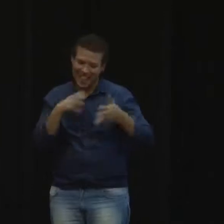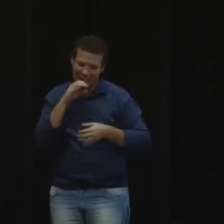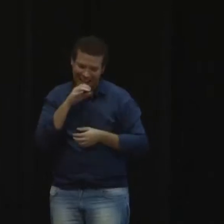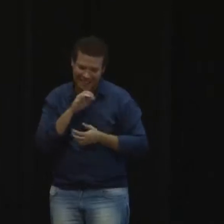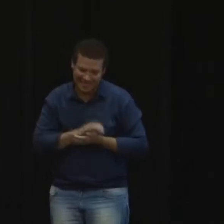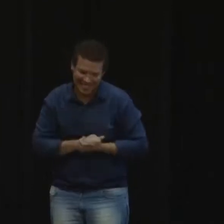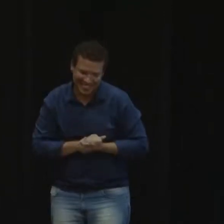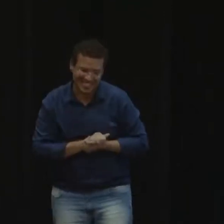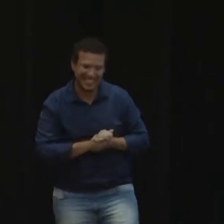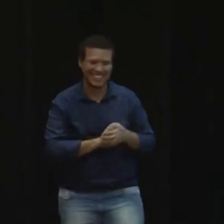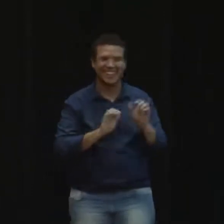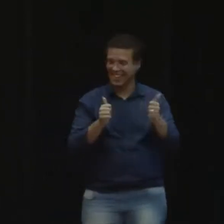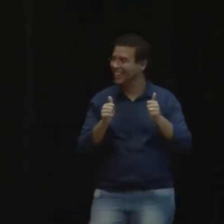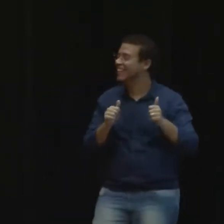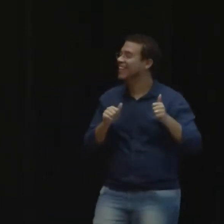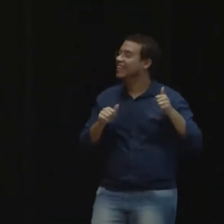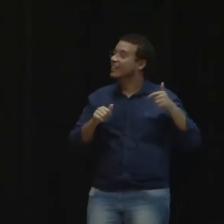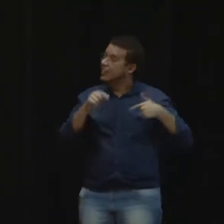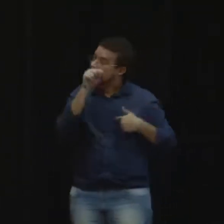Desculpa, gente. Não está rápido.